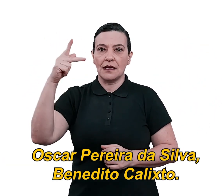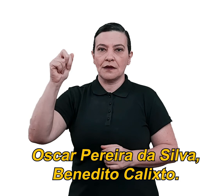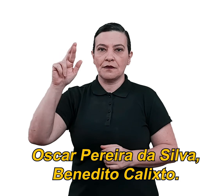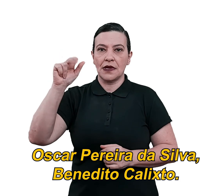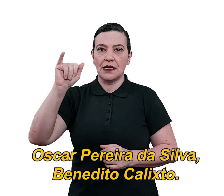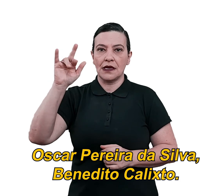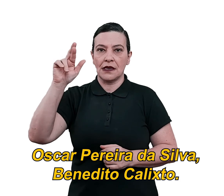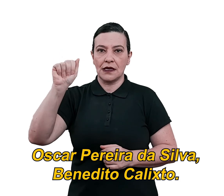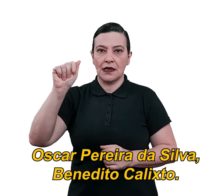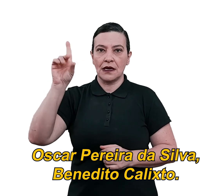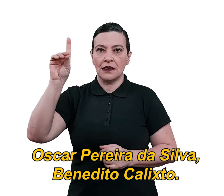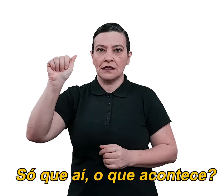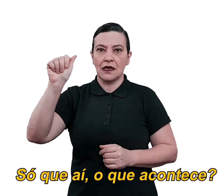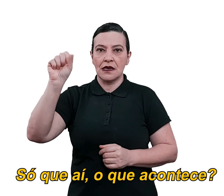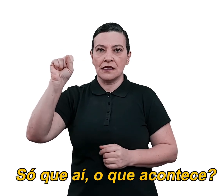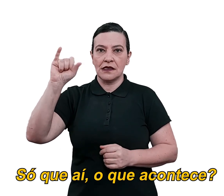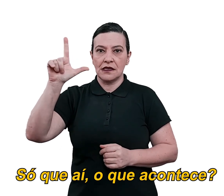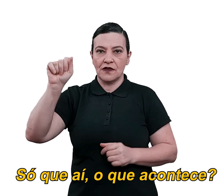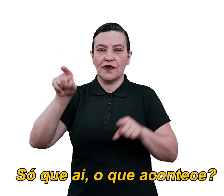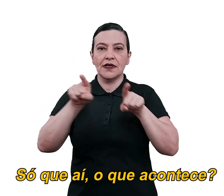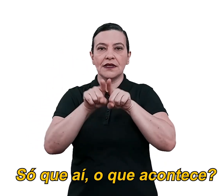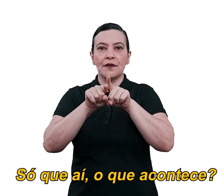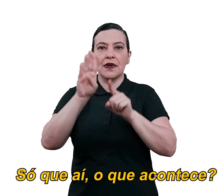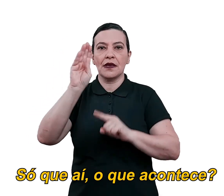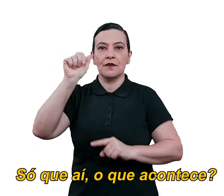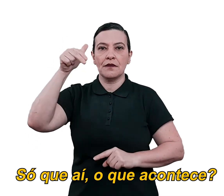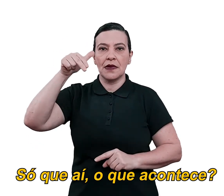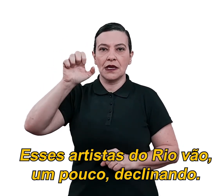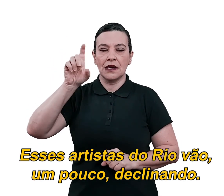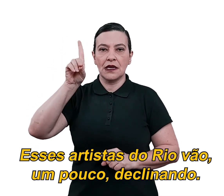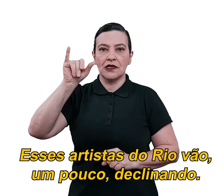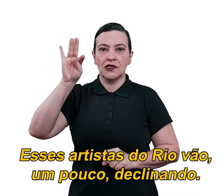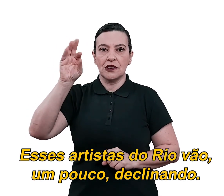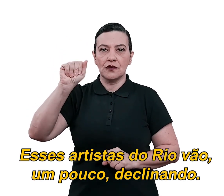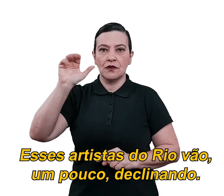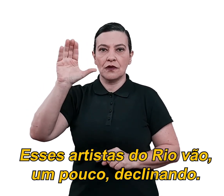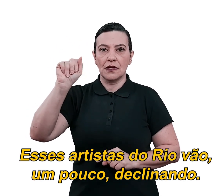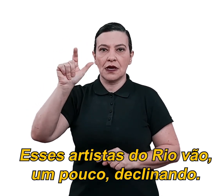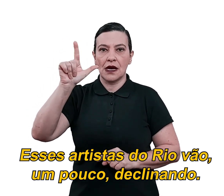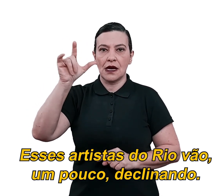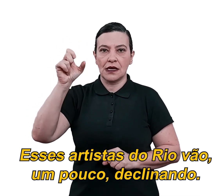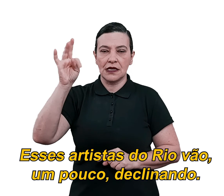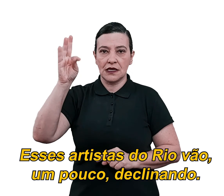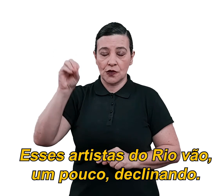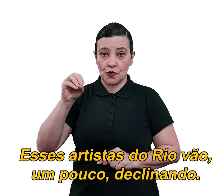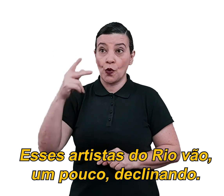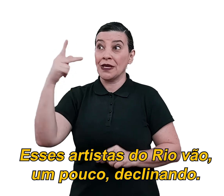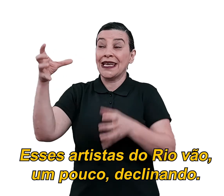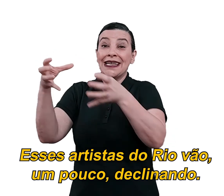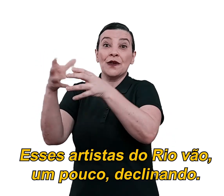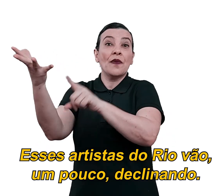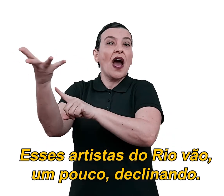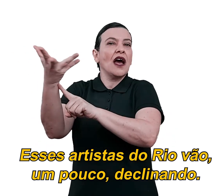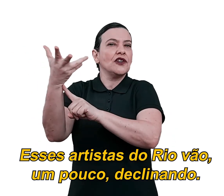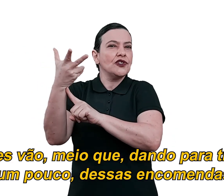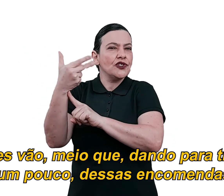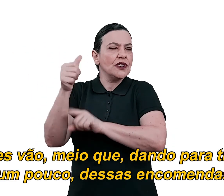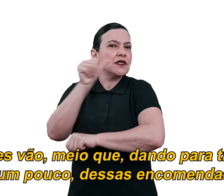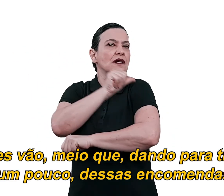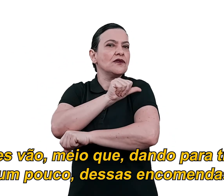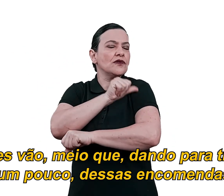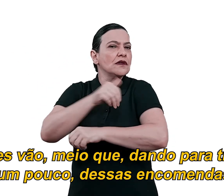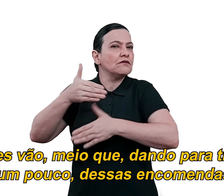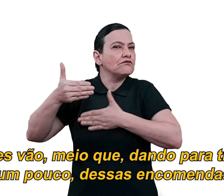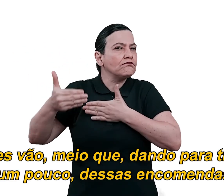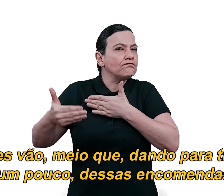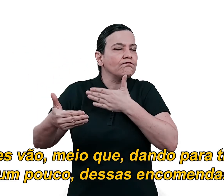Silva, Benedito Calixto, né? Só que aí o que acontece? Esses artistas do Rio, eles vão um pouco declinando, eles vão